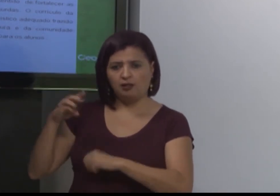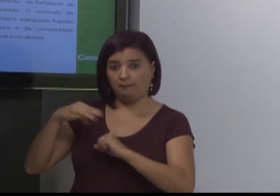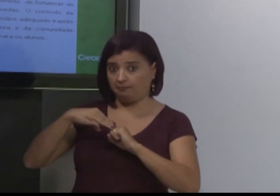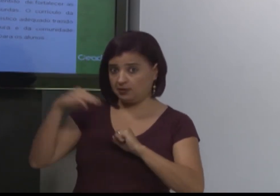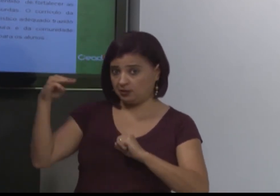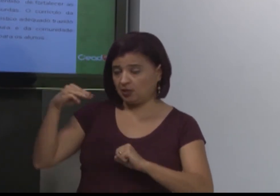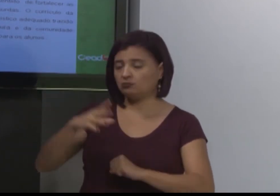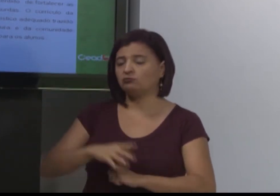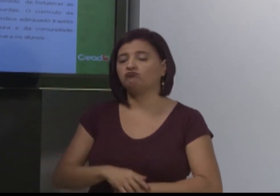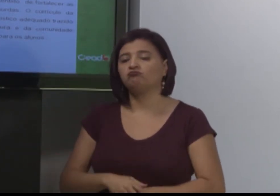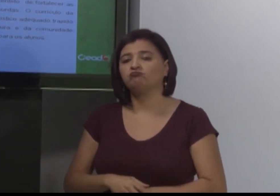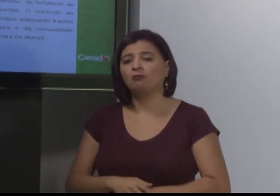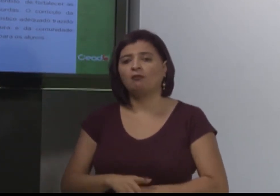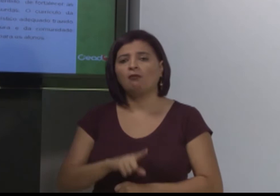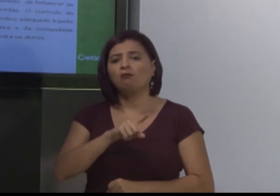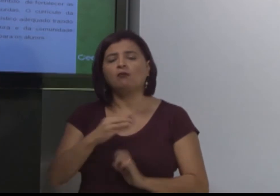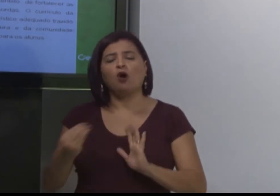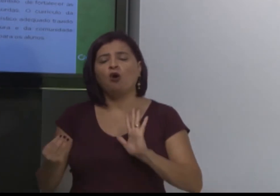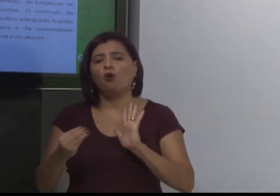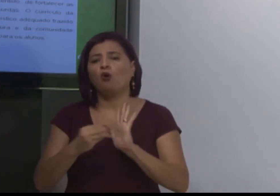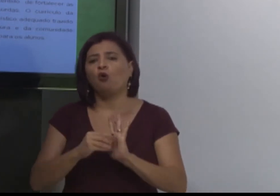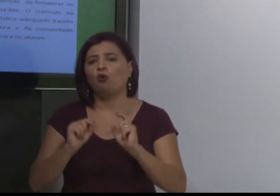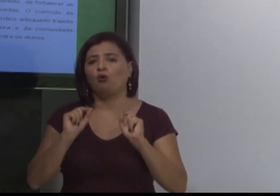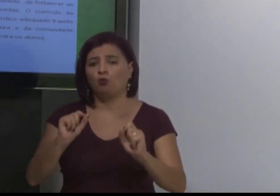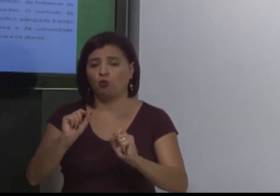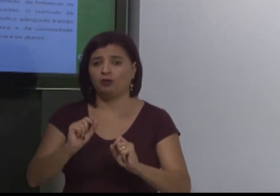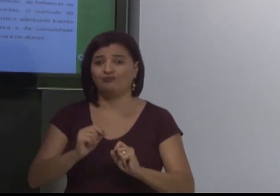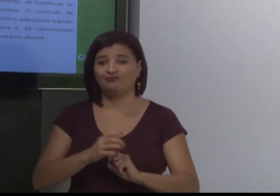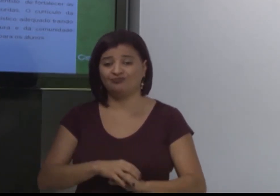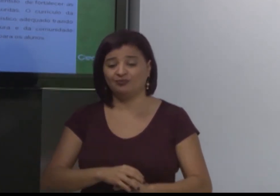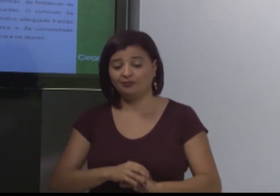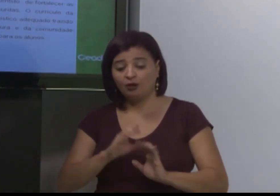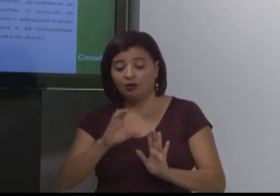mestrado, que evidencia